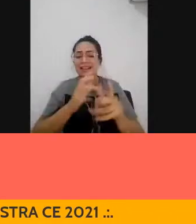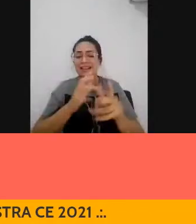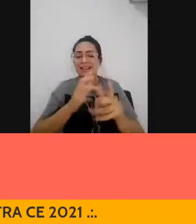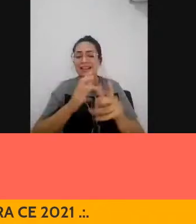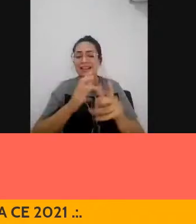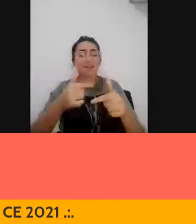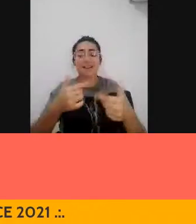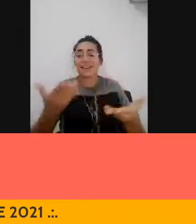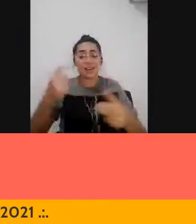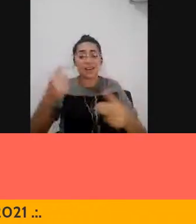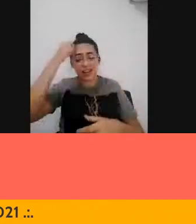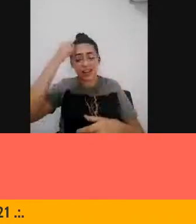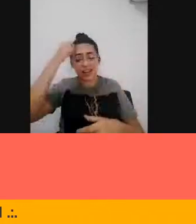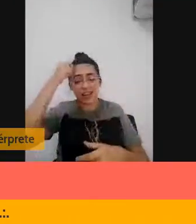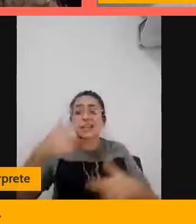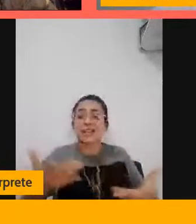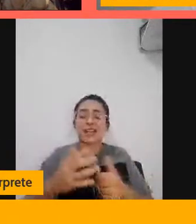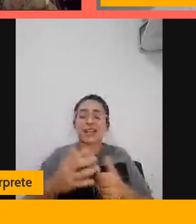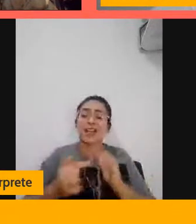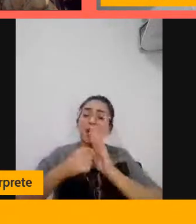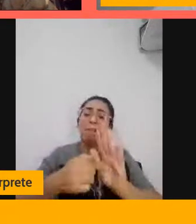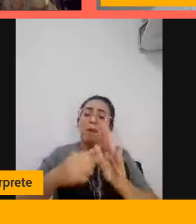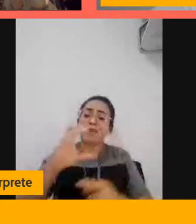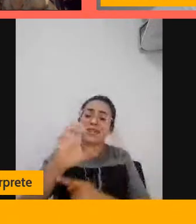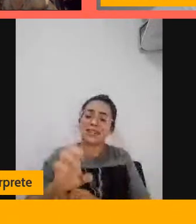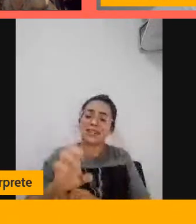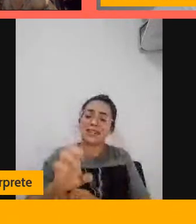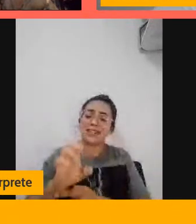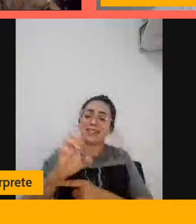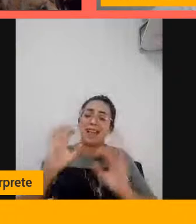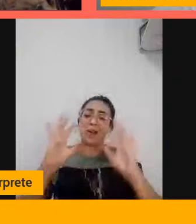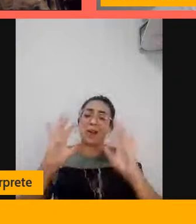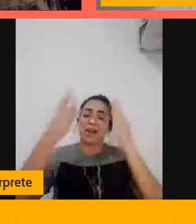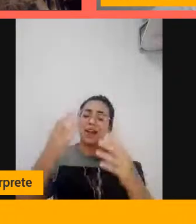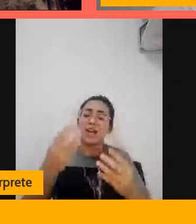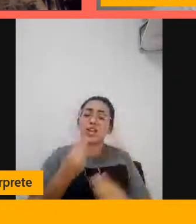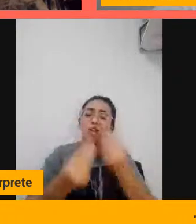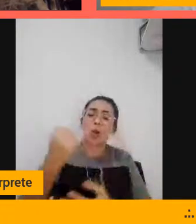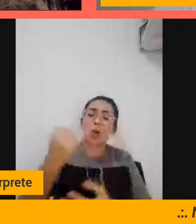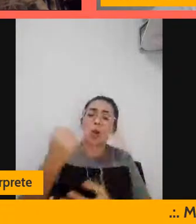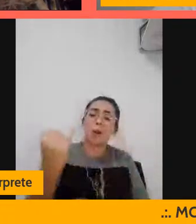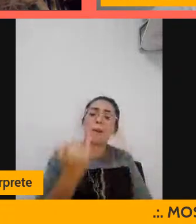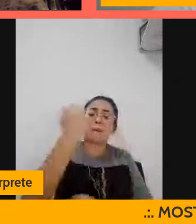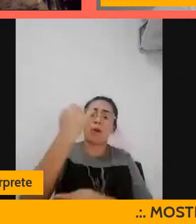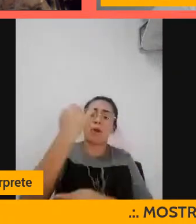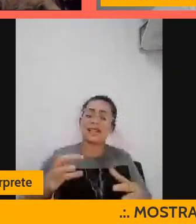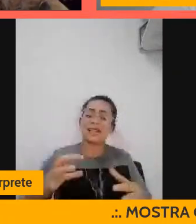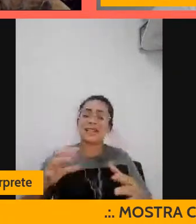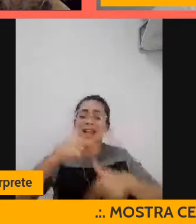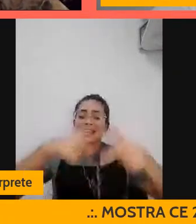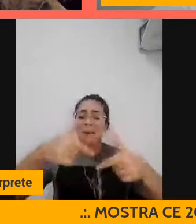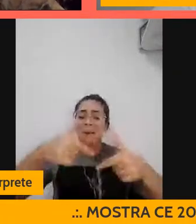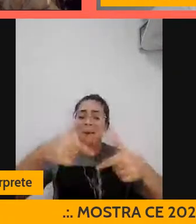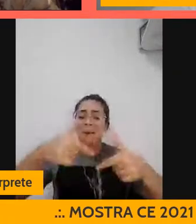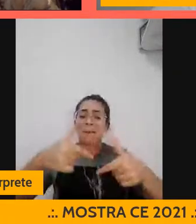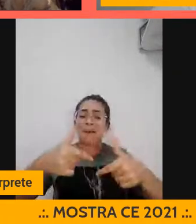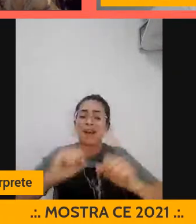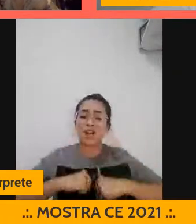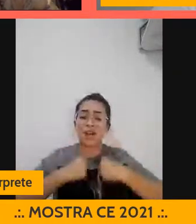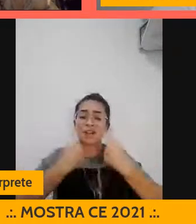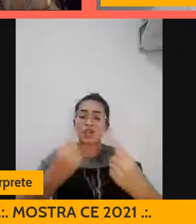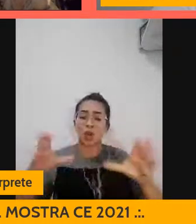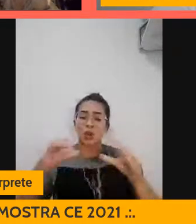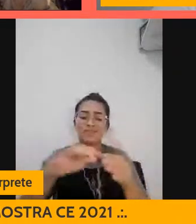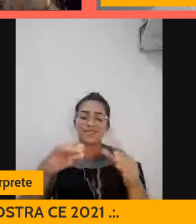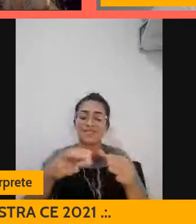que é essa a ideia que fica da Mostra CE, ou seja, de como é importante o trabalho coletivo nesse centro. Eu acho que se daqui